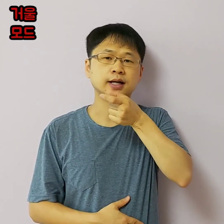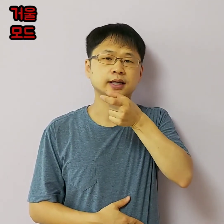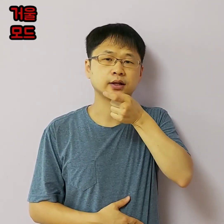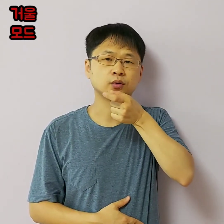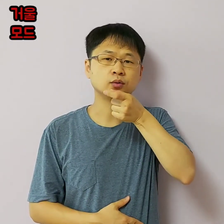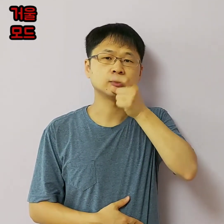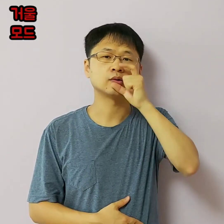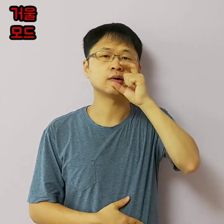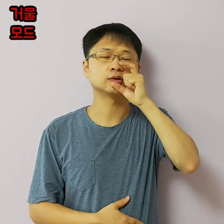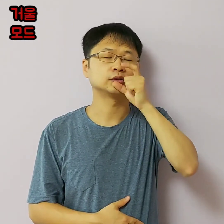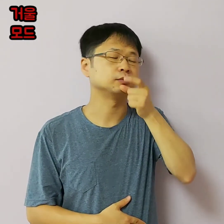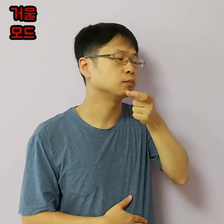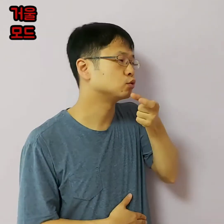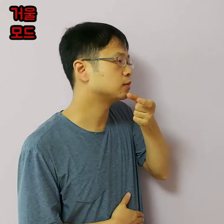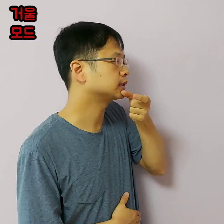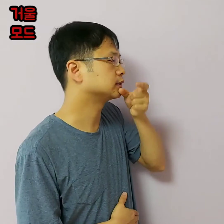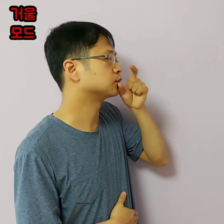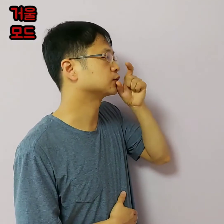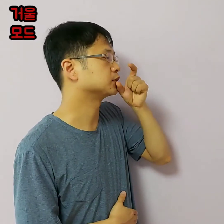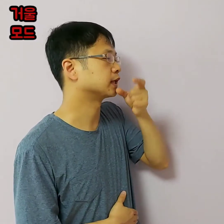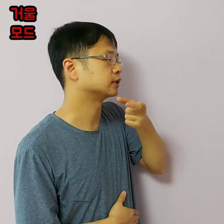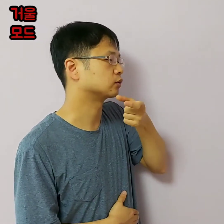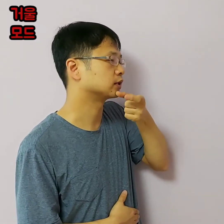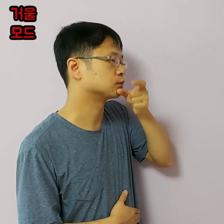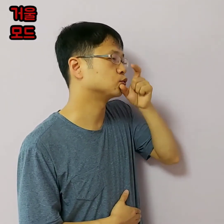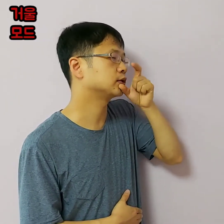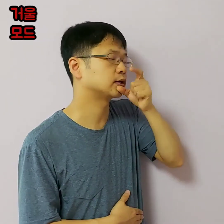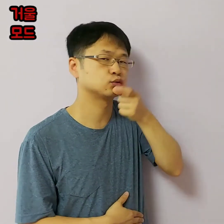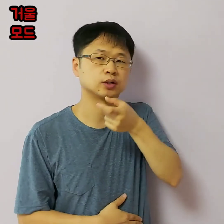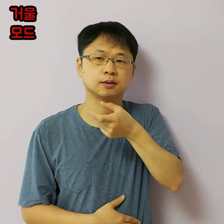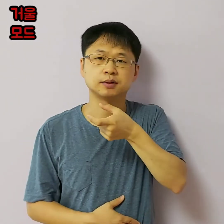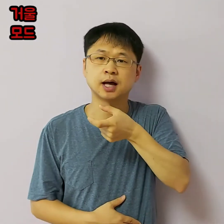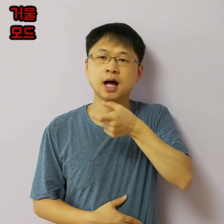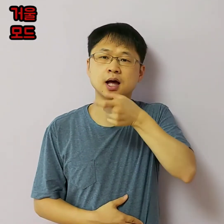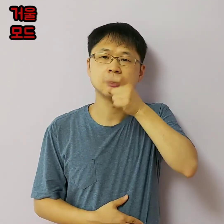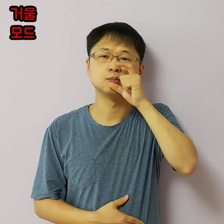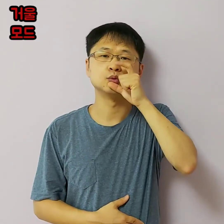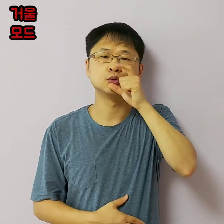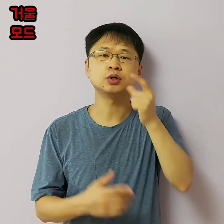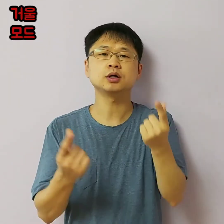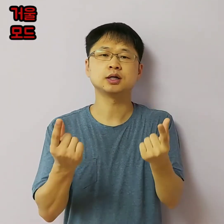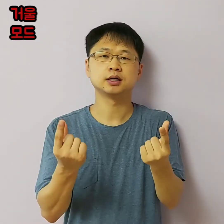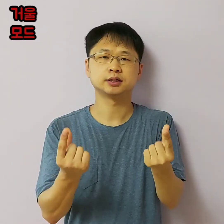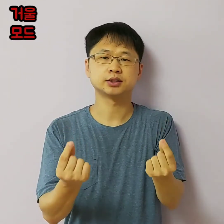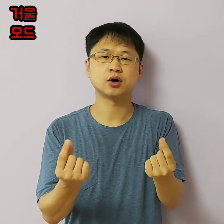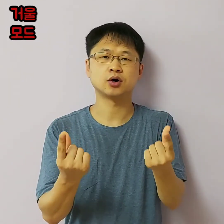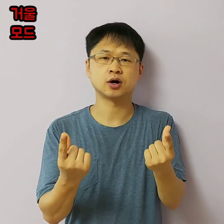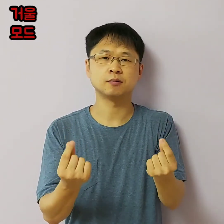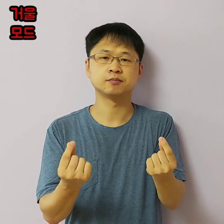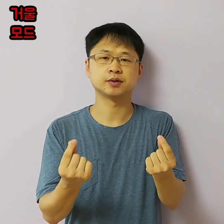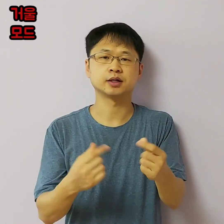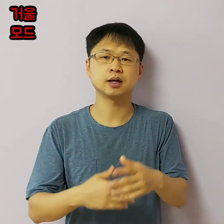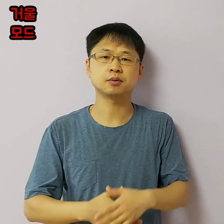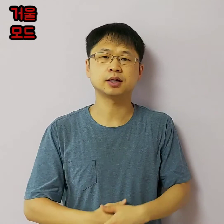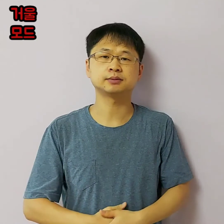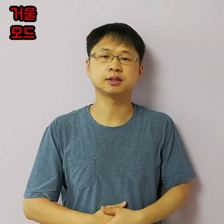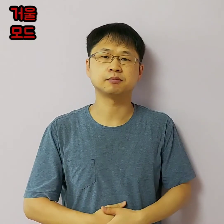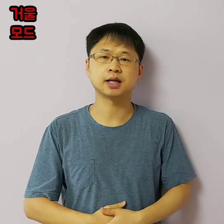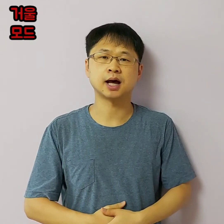아래에 대고 위로 꺾어주시면 물 마시는 모습이 되겠죠. 그래서 물이란 수어가 됩니다. 물처럼 이렇게 표현하시면